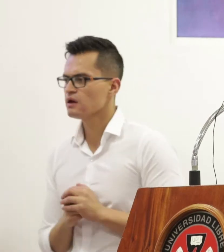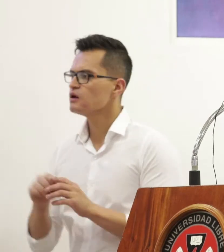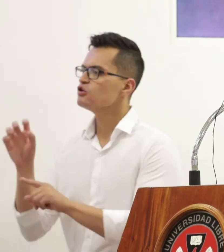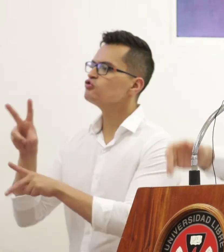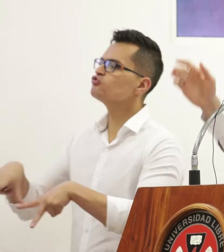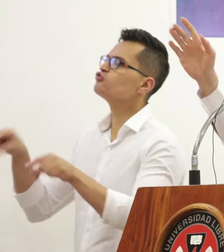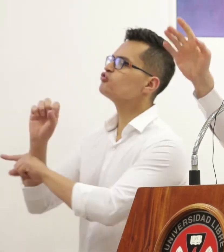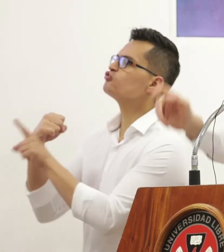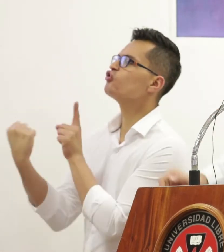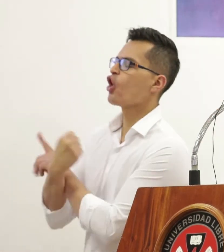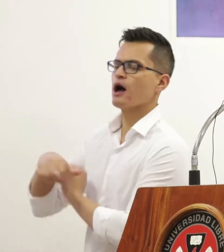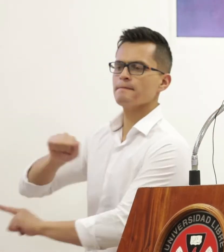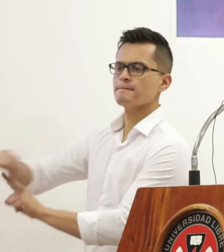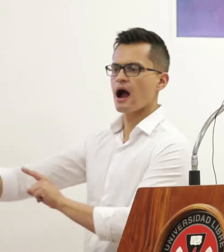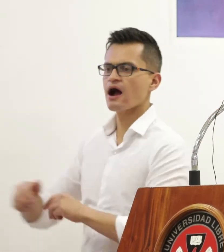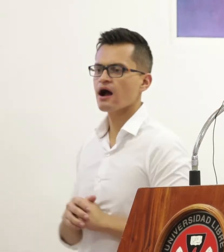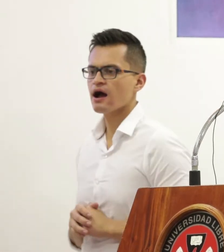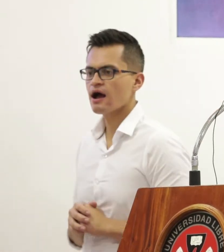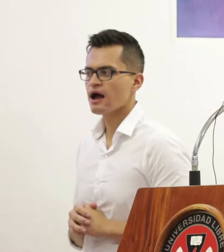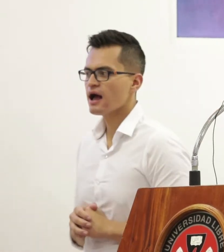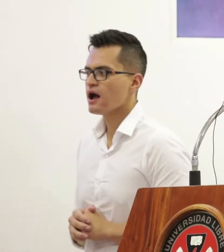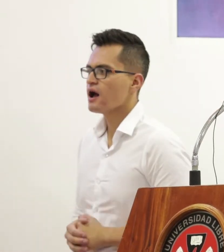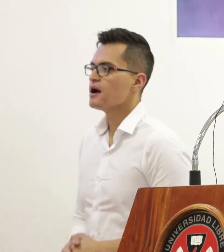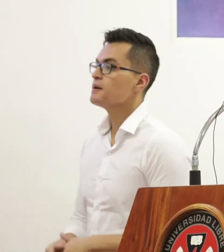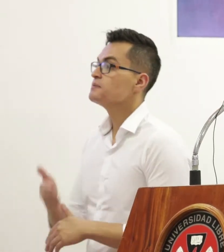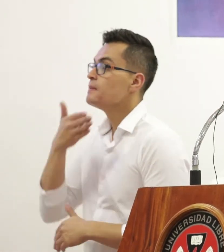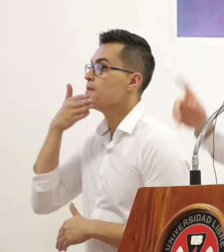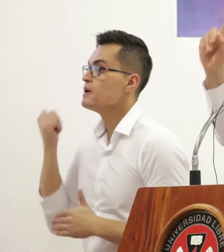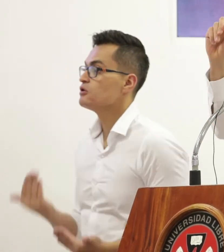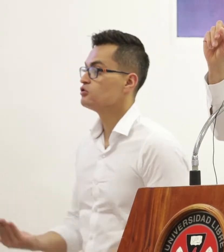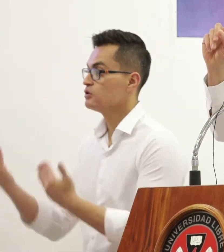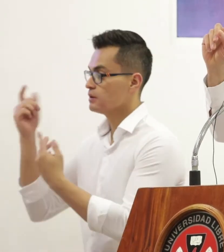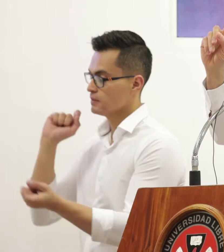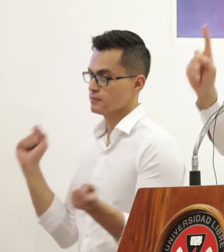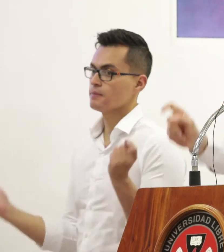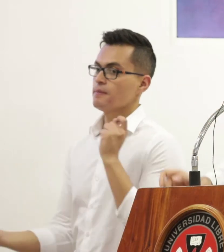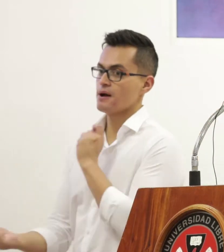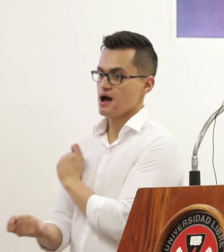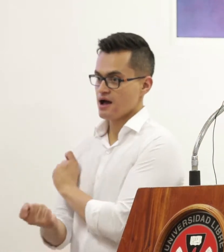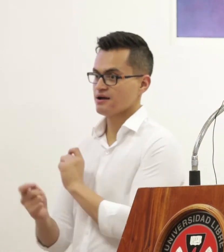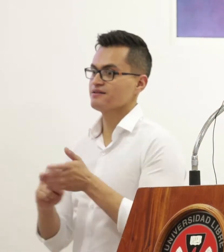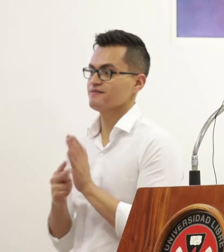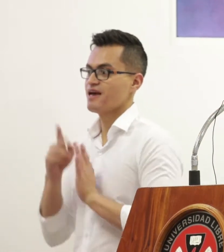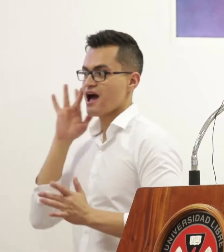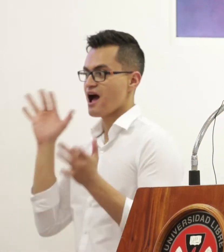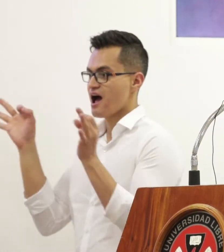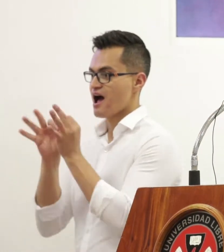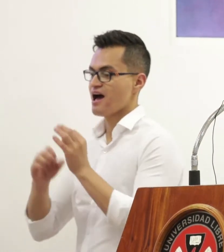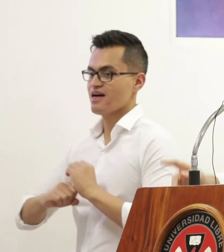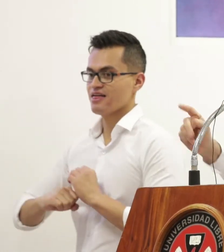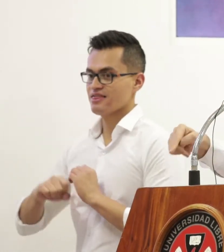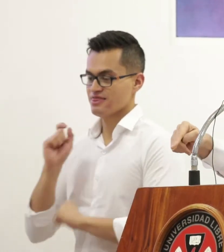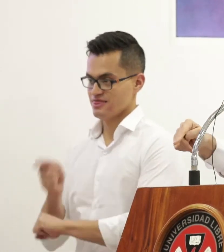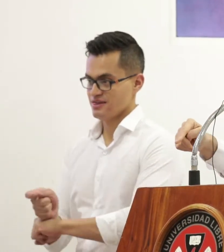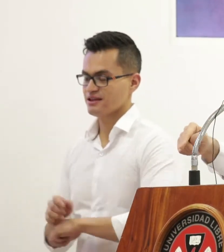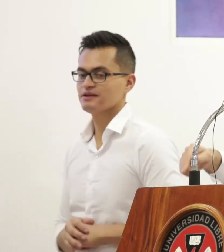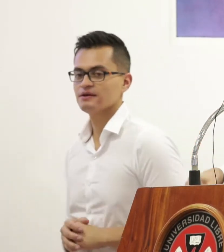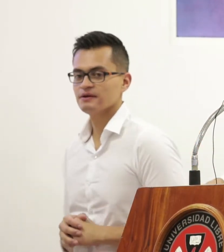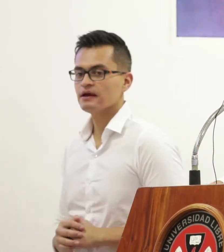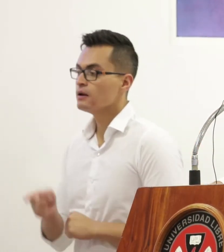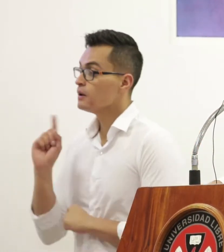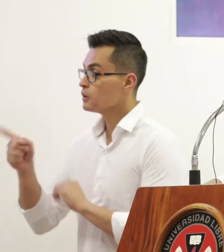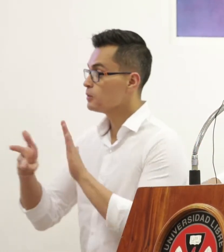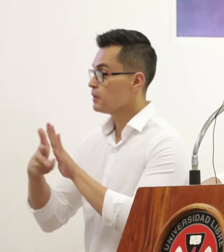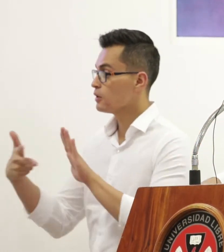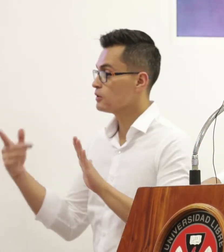sociedad. Yo creo que eso quedó afortunadamente atrás, en todos los campos del derecho además, porque lo que hizo la Constitución